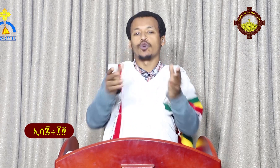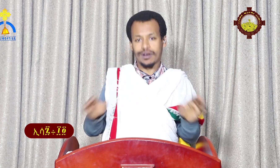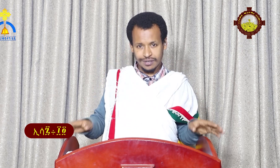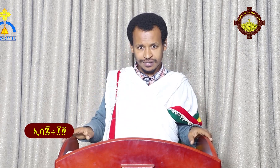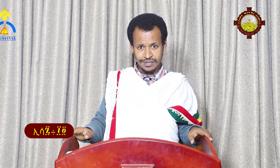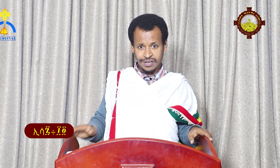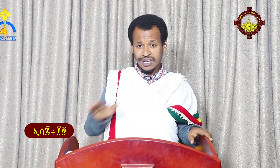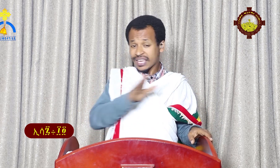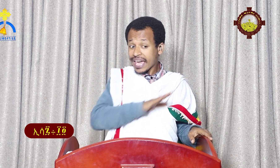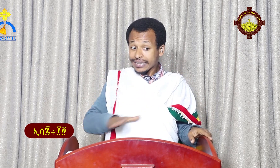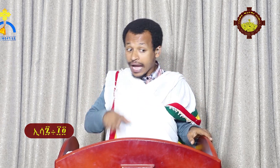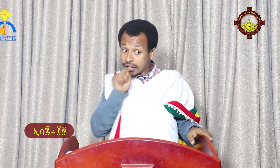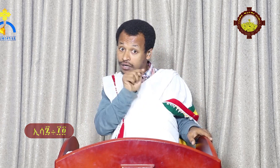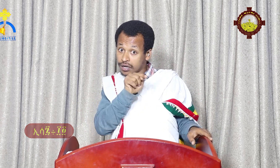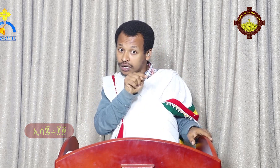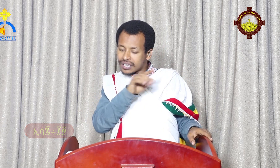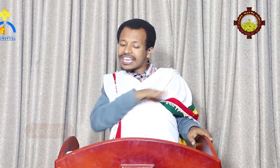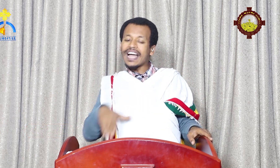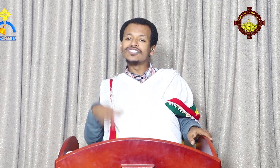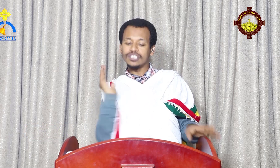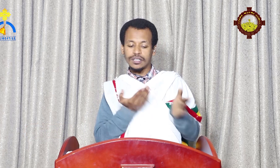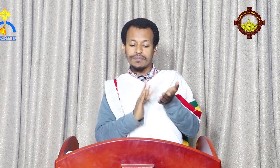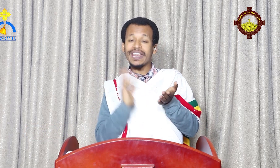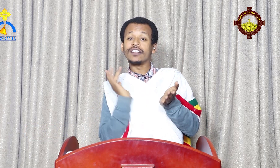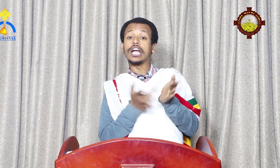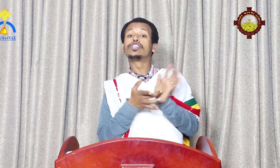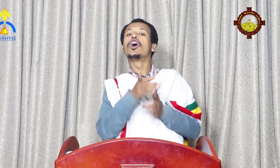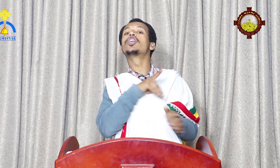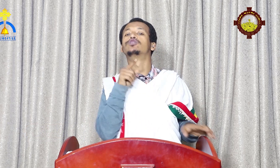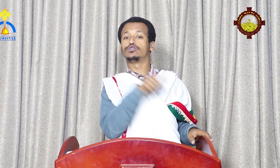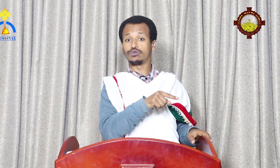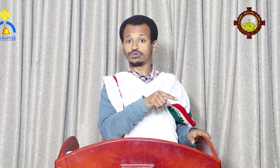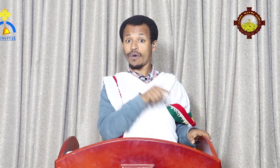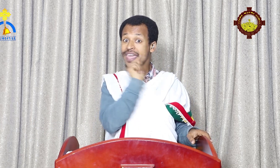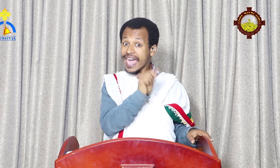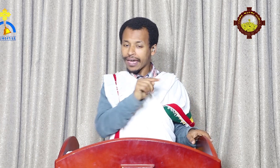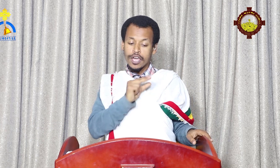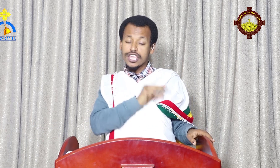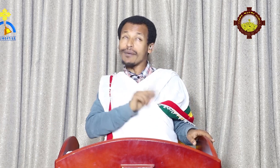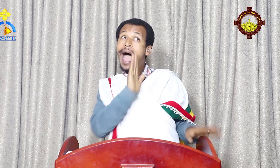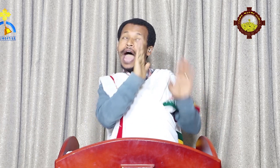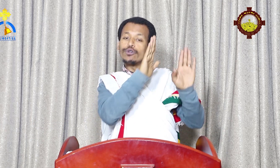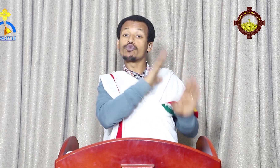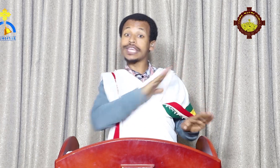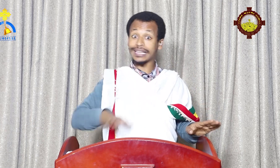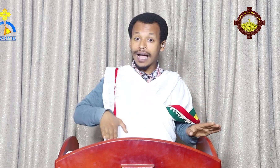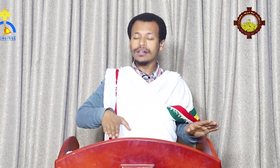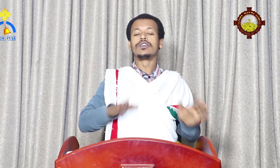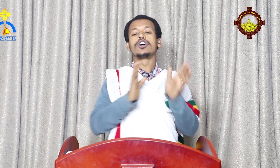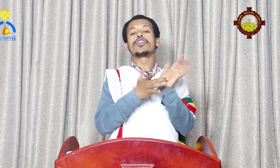ይሰጣቸዋል። ጌታ ጌታችን መድኃኒታችን ኢየሱስ ይህ የባህሪው ጌታ